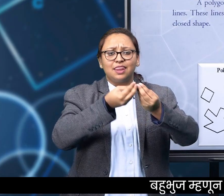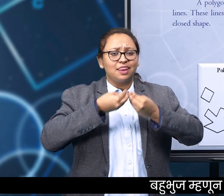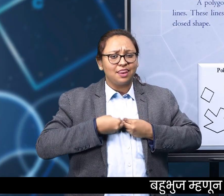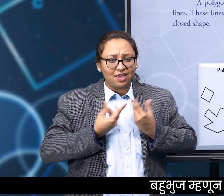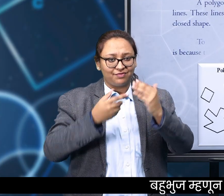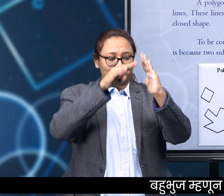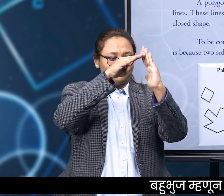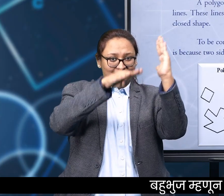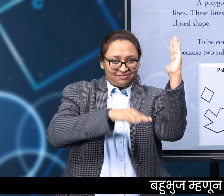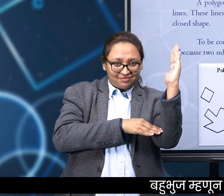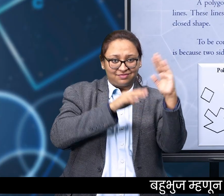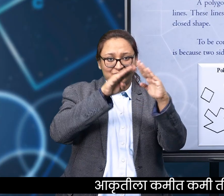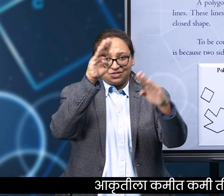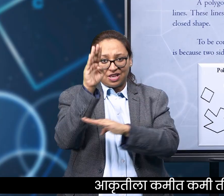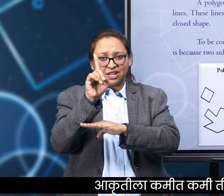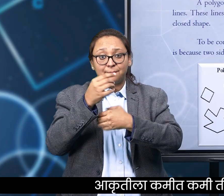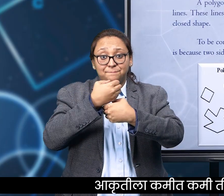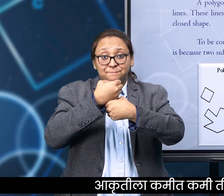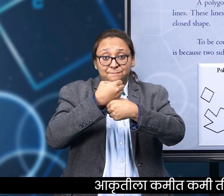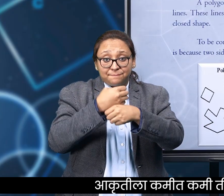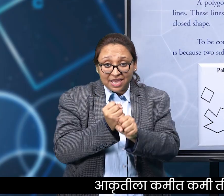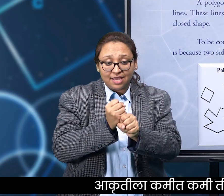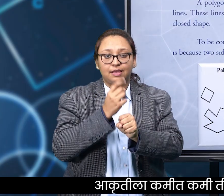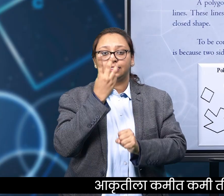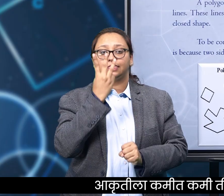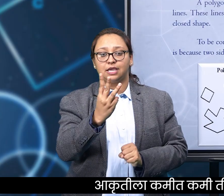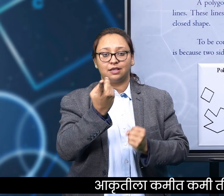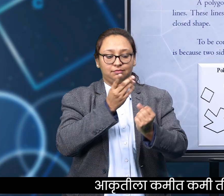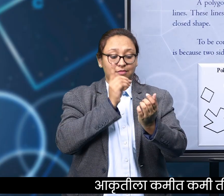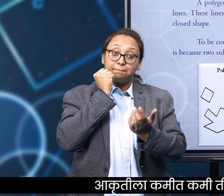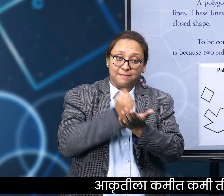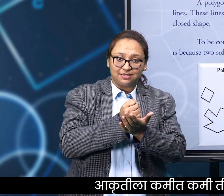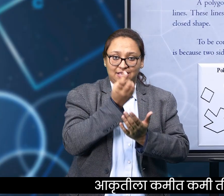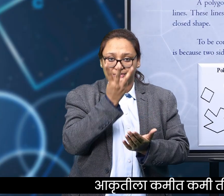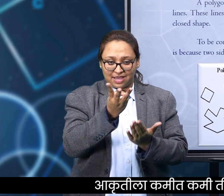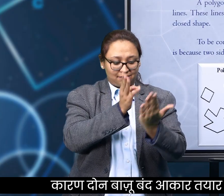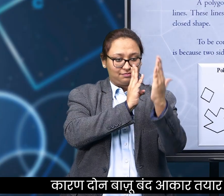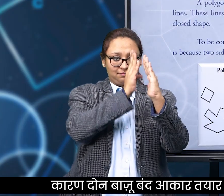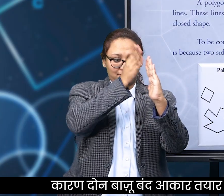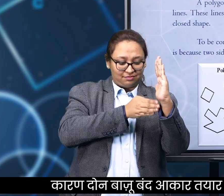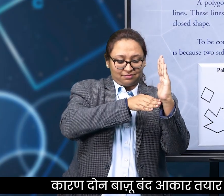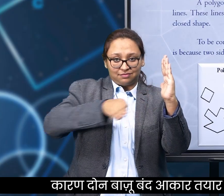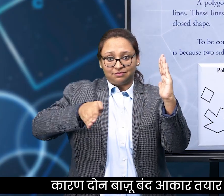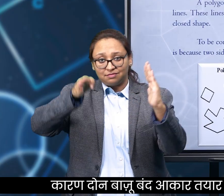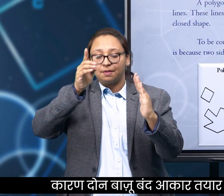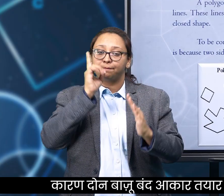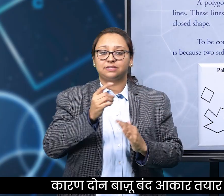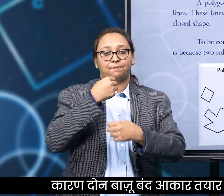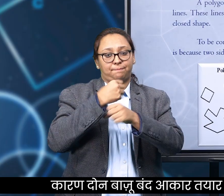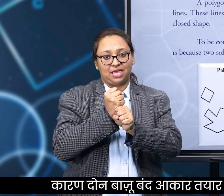बहुभुज म्हणून गणले जाण्यासाठी आकृतीला कमीत कमी 3 बाजू असणे आवश्यक आहे, कारण 2 बाजू बंद आकार तयार